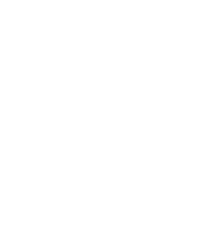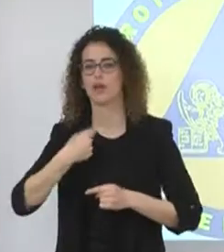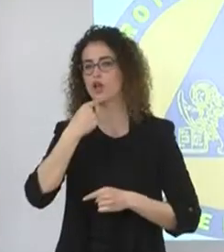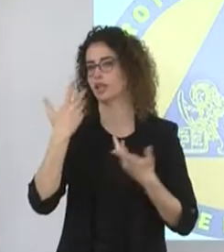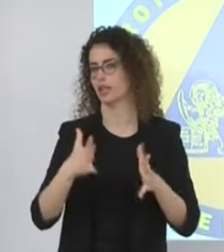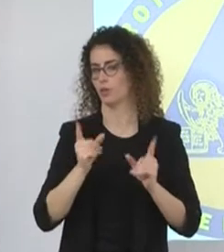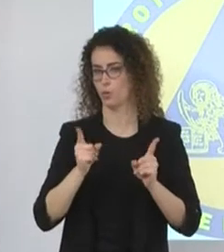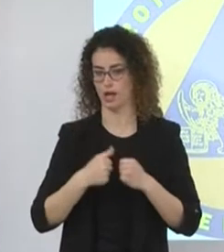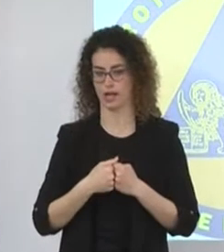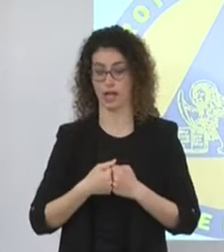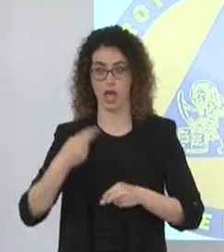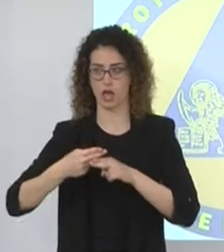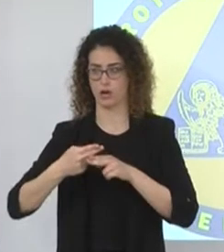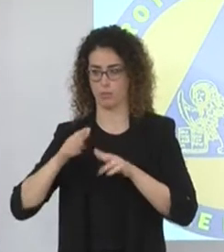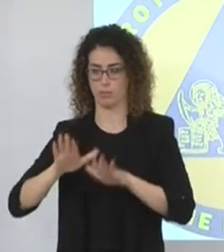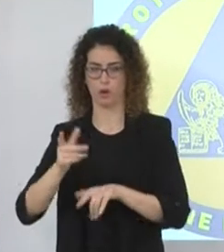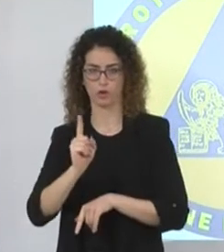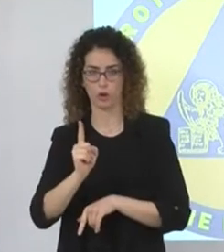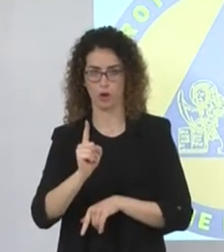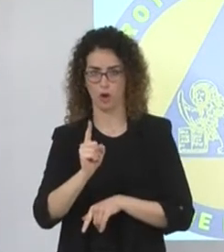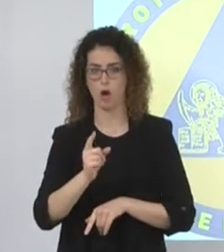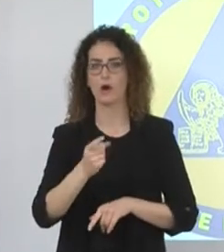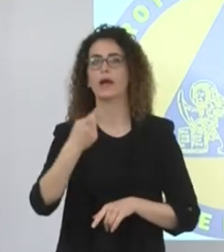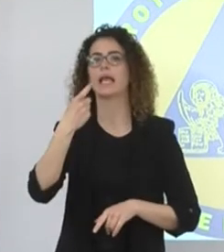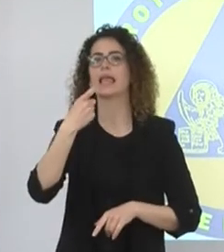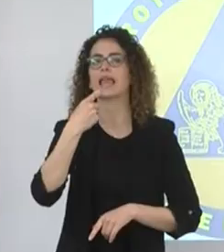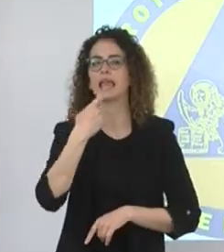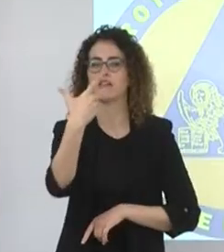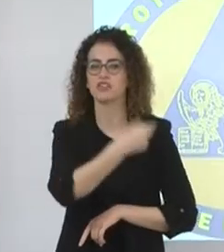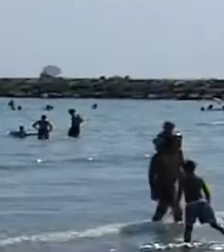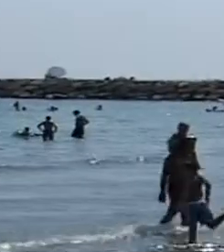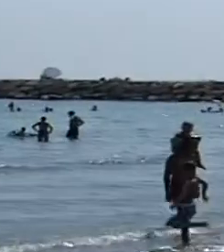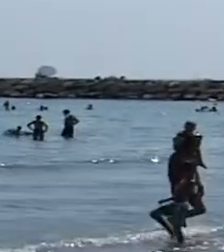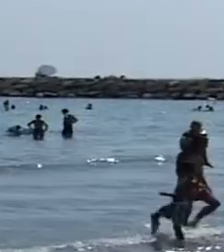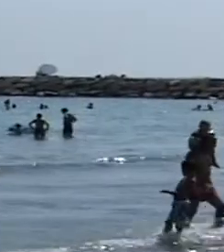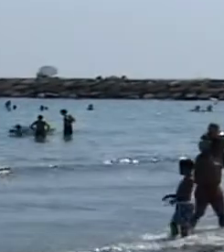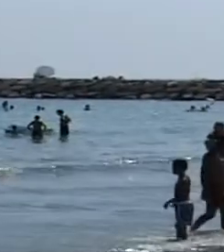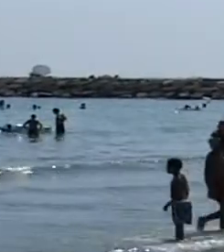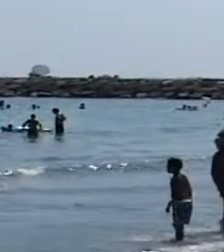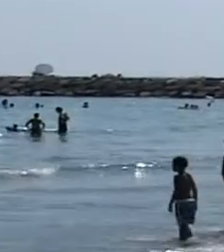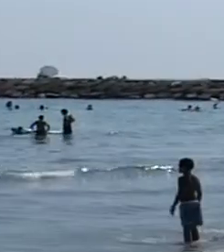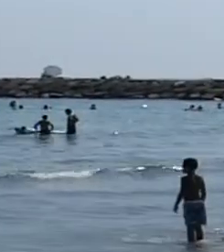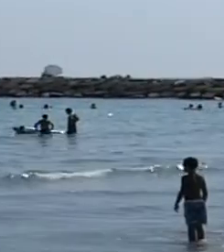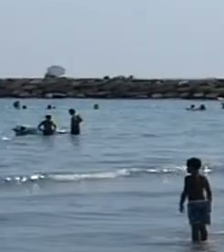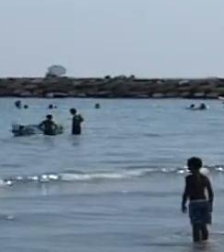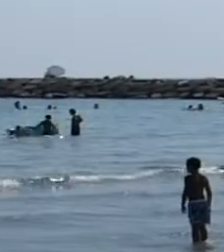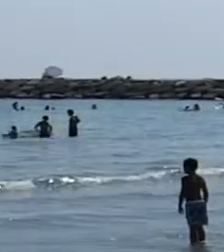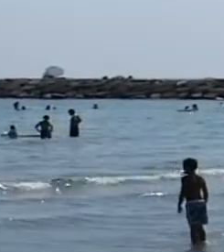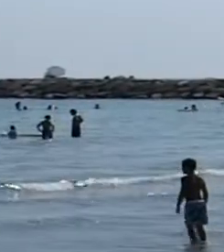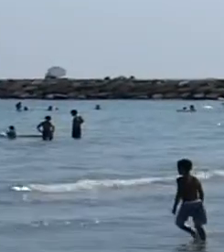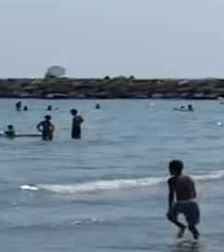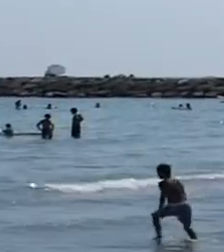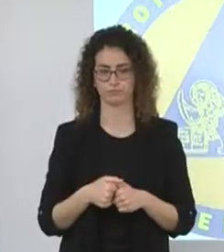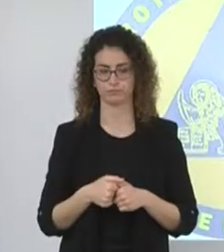eccetera a meno che roma non si fermi per noi chi al vaccino non ha nessun problema sulla discussione su isole coventry zaia è